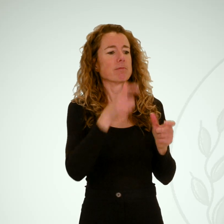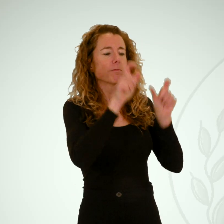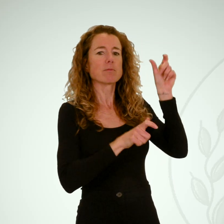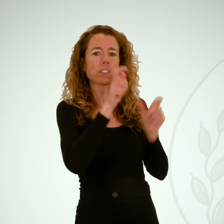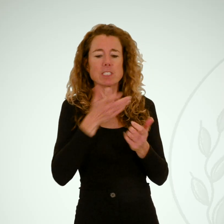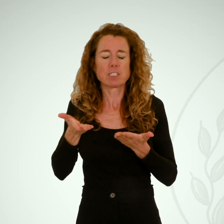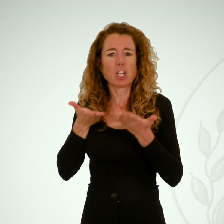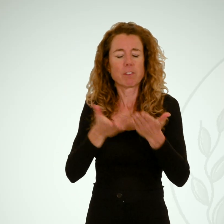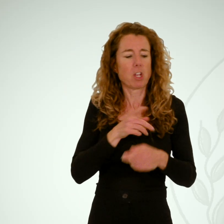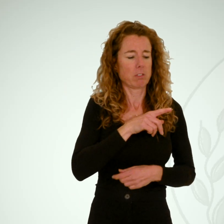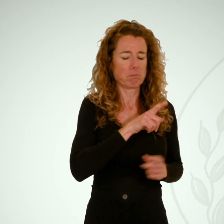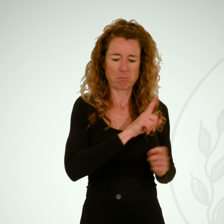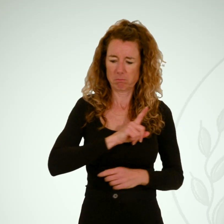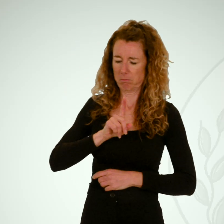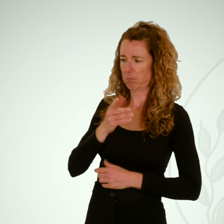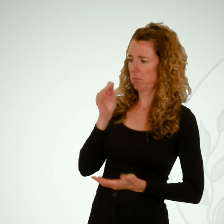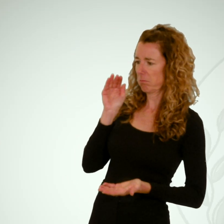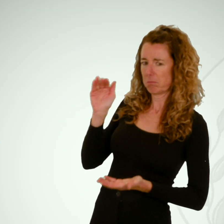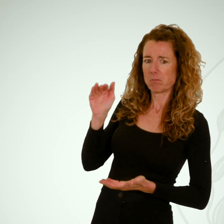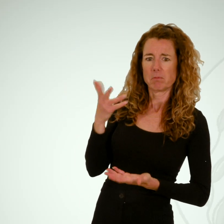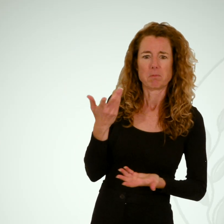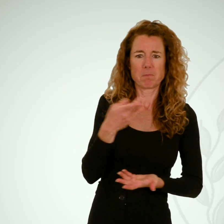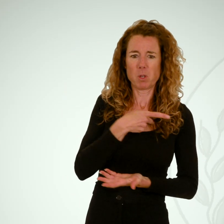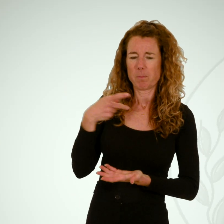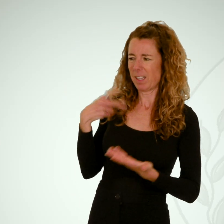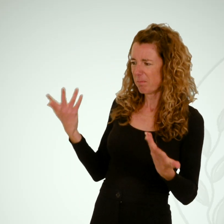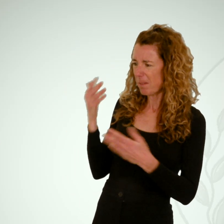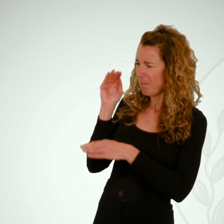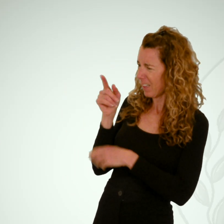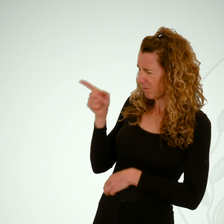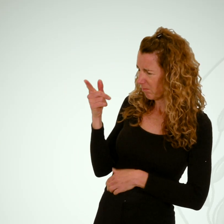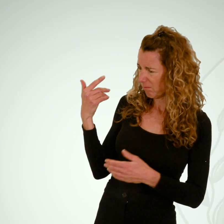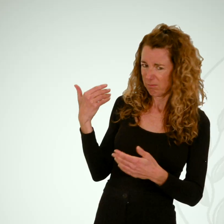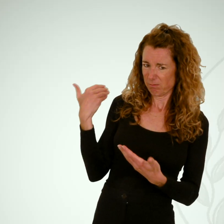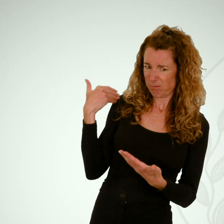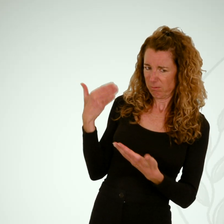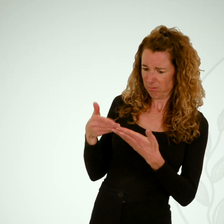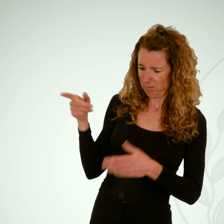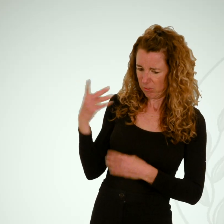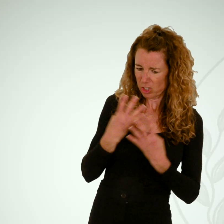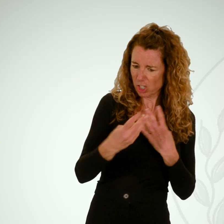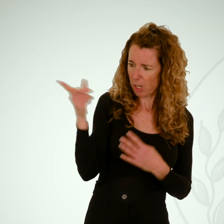Les serviteurs vont dire au propriétaire : « Maître, tu as semé du bon grain dans ton champ, n'est-ce